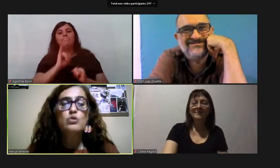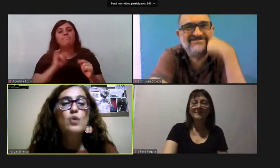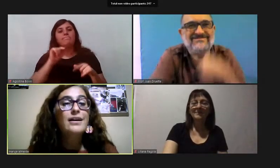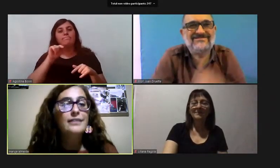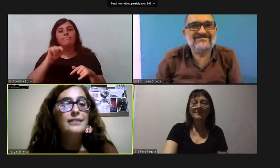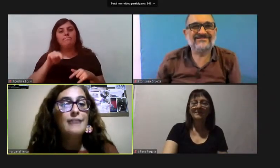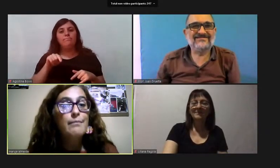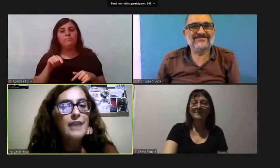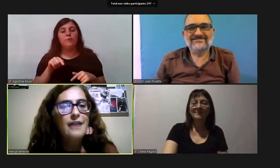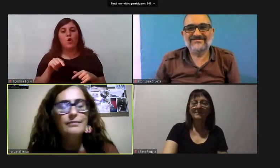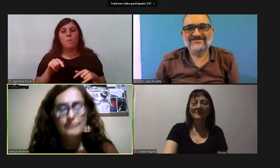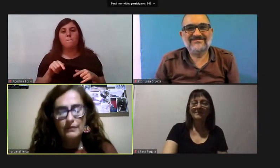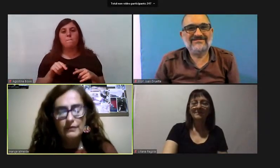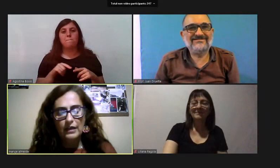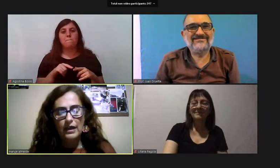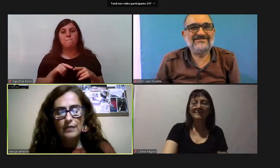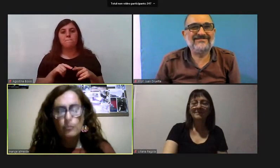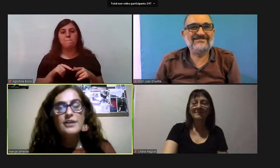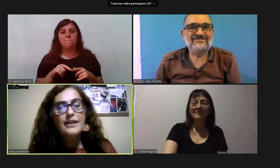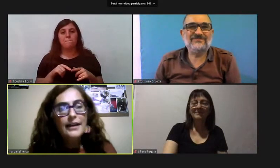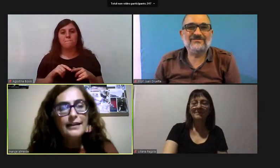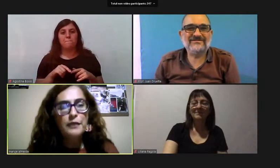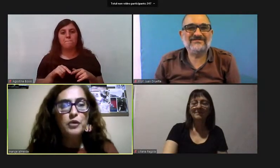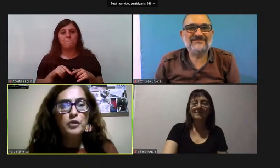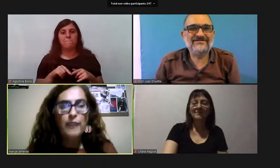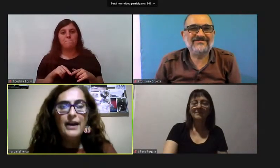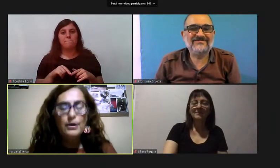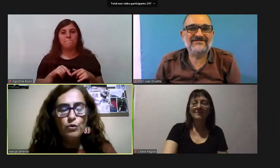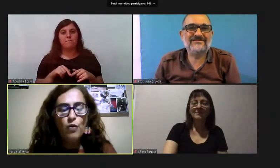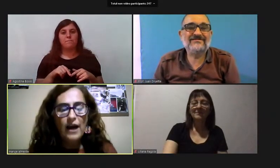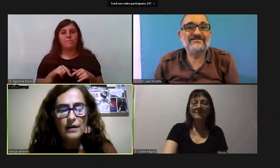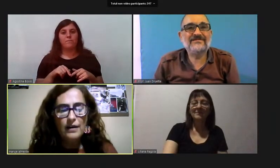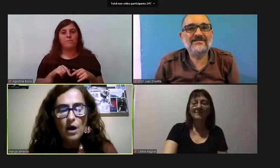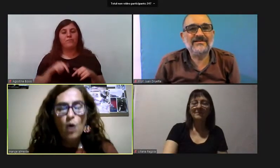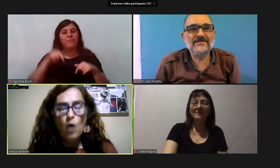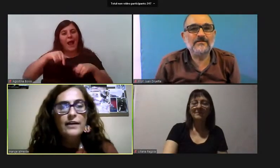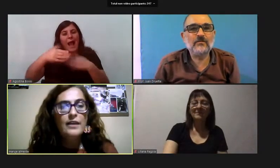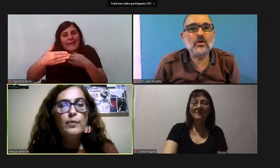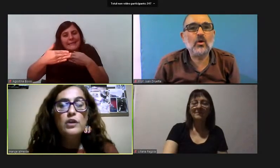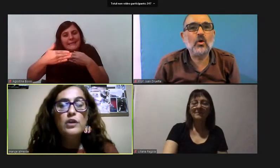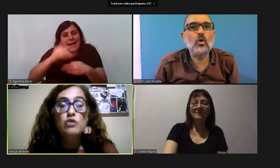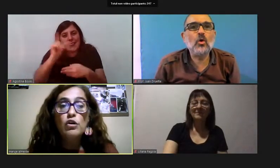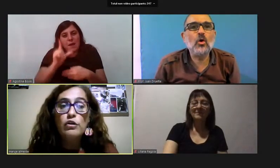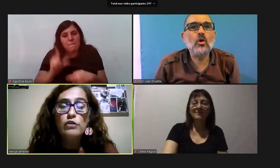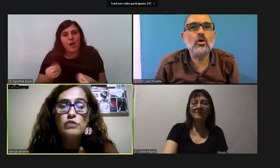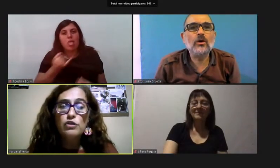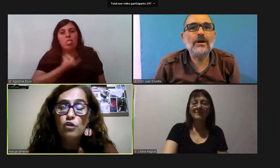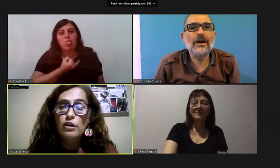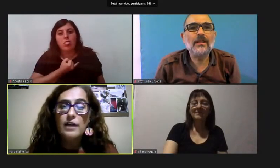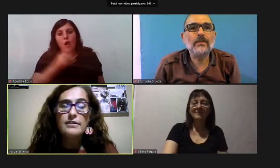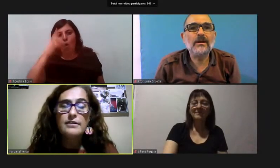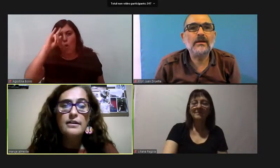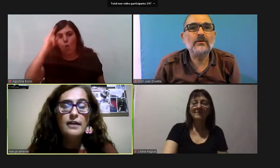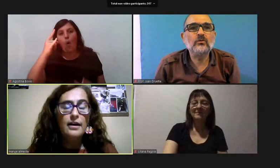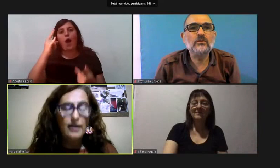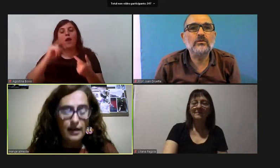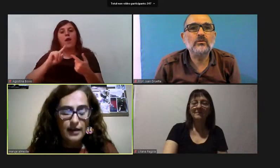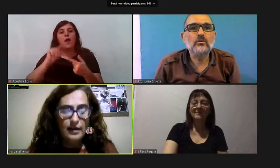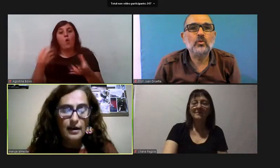por suerte también, muy cerquita de nuestro país, en Uruguay, un equipo de sordos y sordas